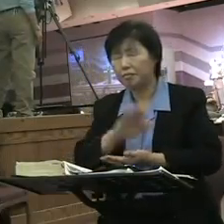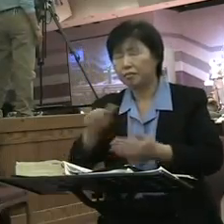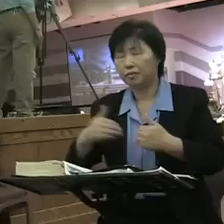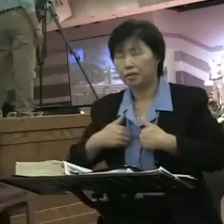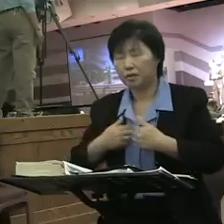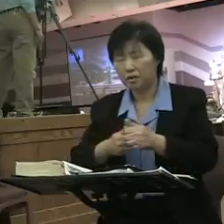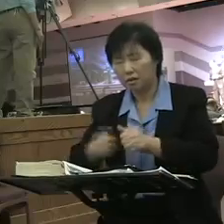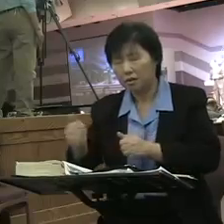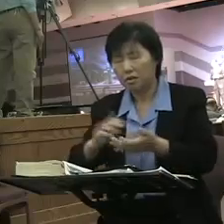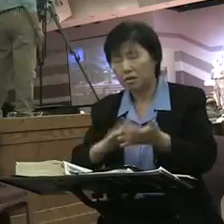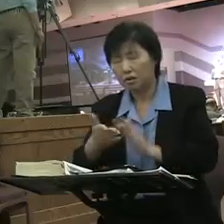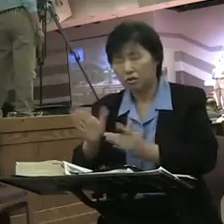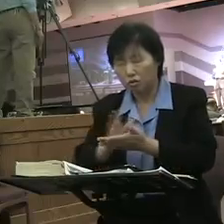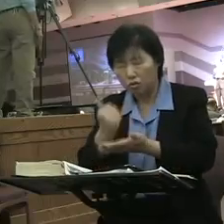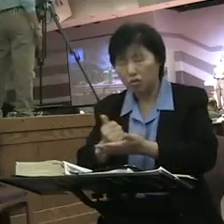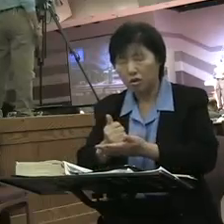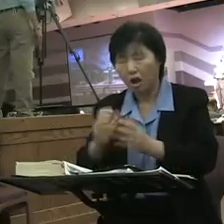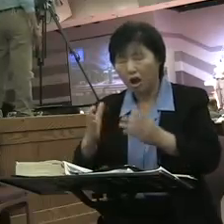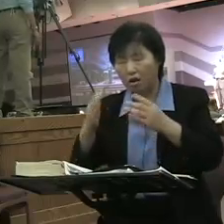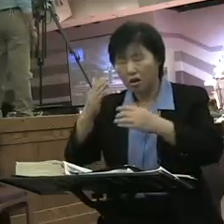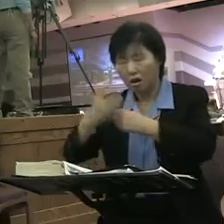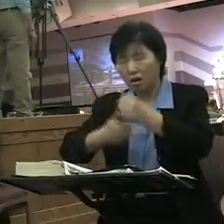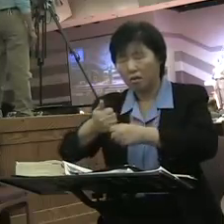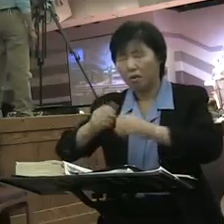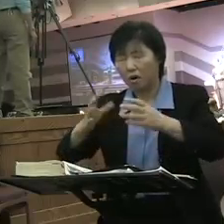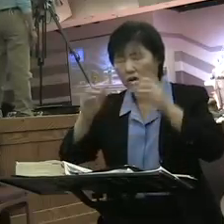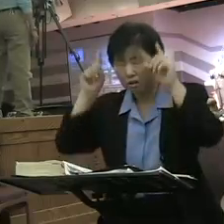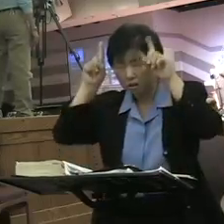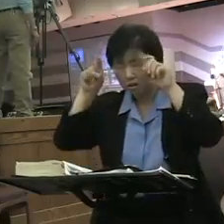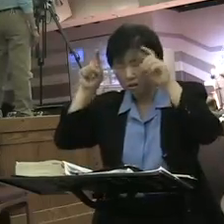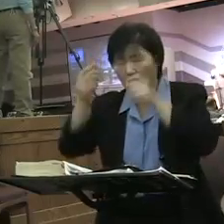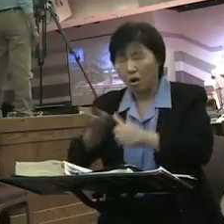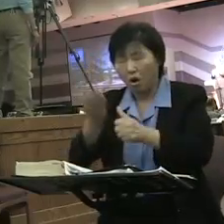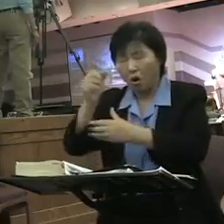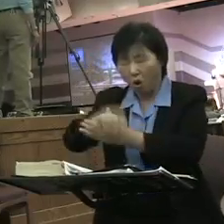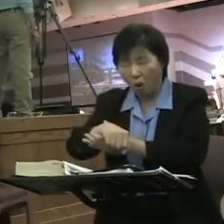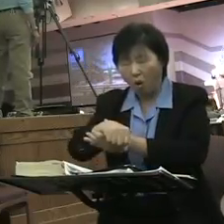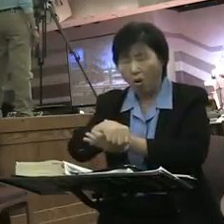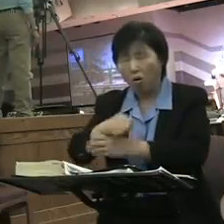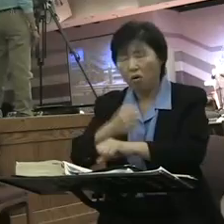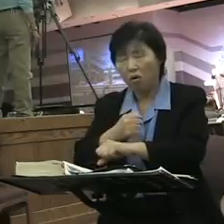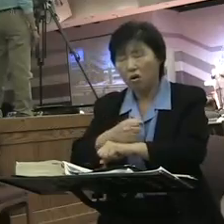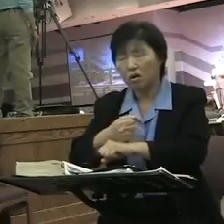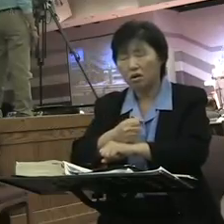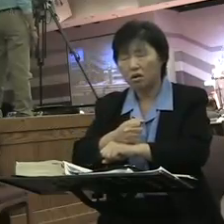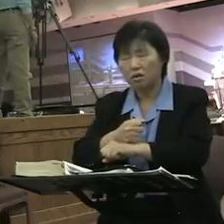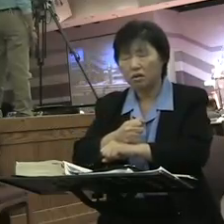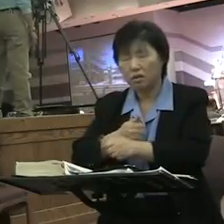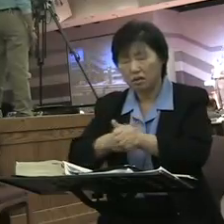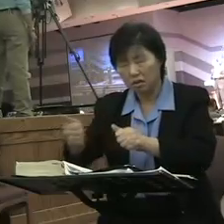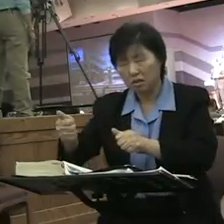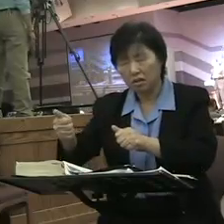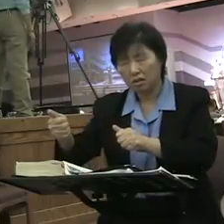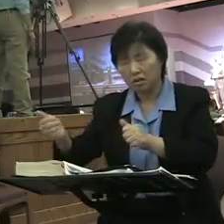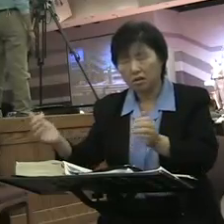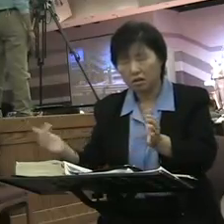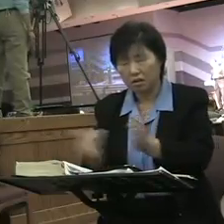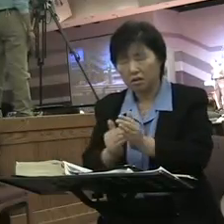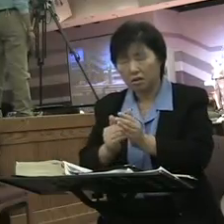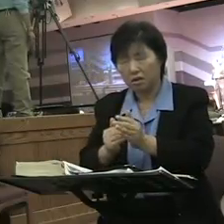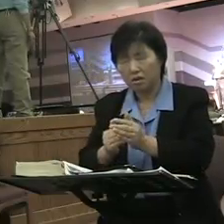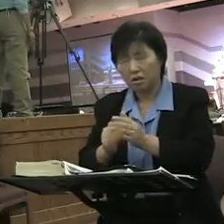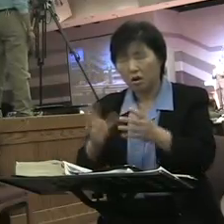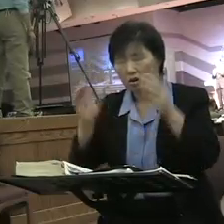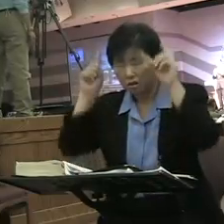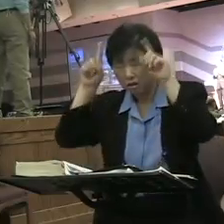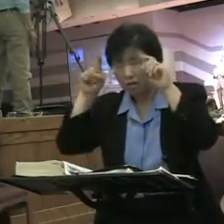우리에게 승리자 예수 그리스도 하나님의 어린 양을 허락하셨사오니 The Lamb wins, 그분이 승리하셨사오니 그 어린